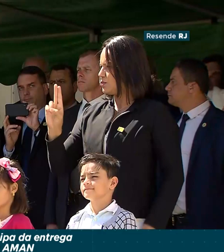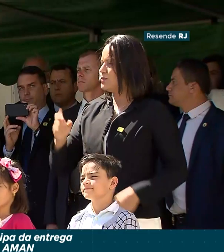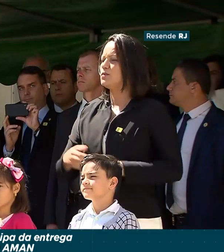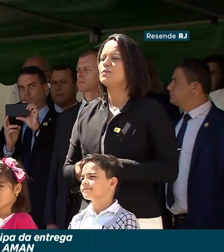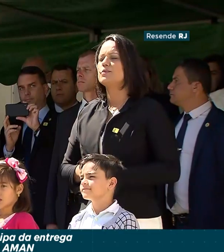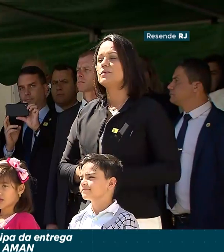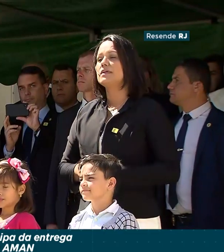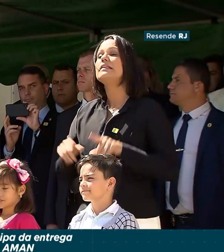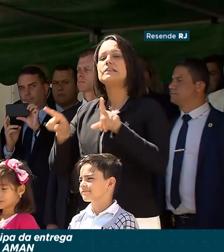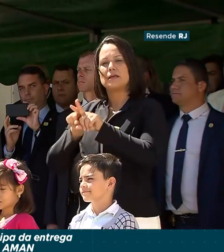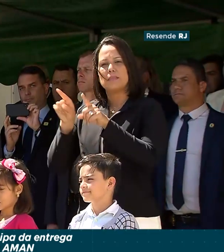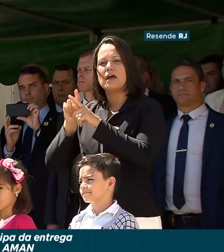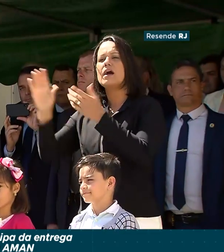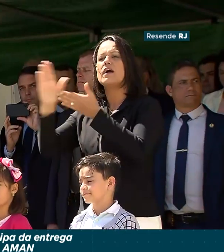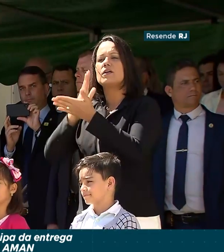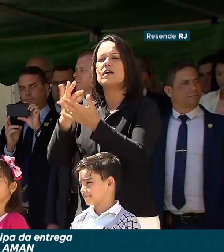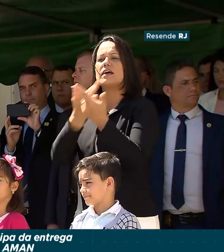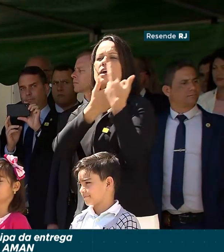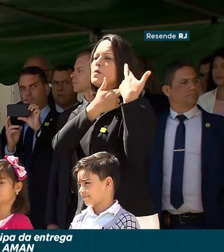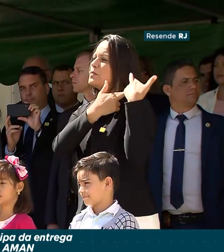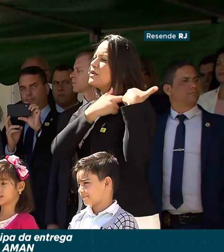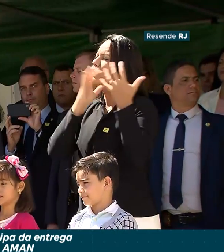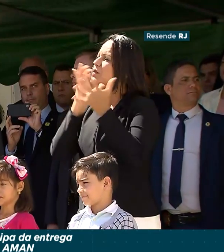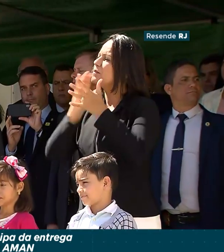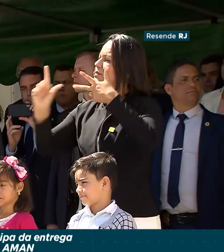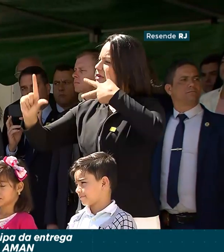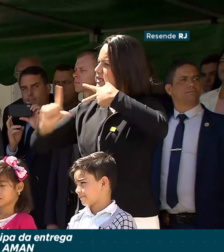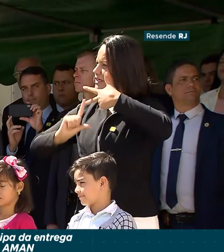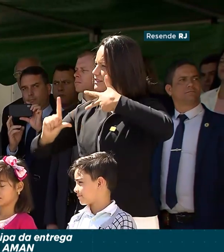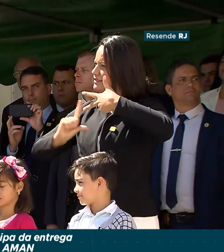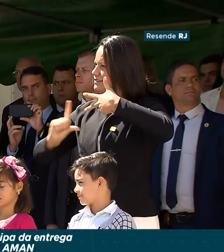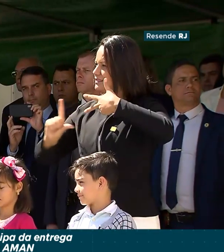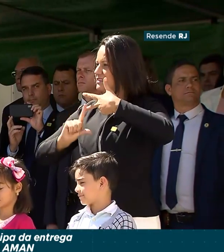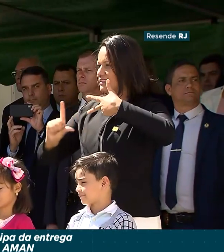também representantes dentro do Legislativo